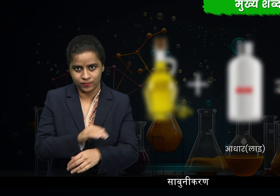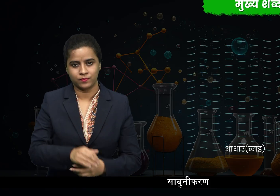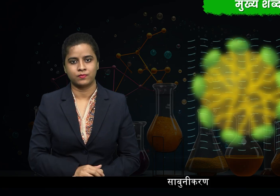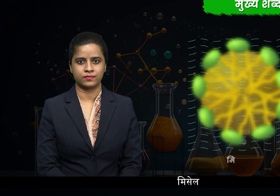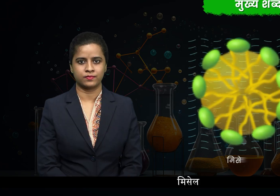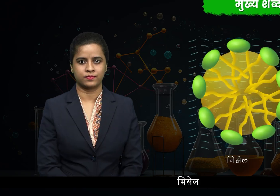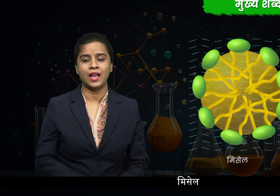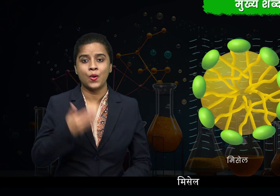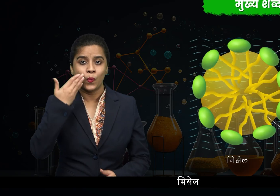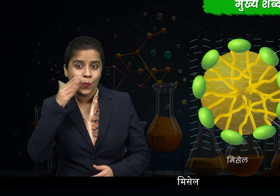मिसेल।